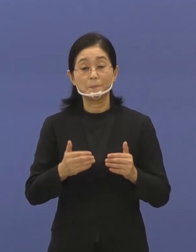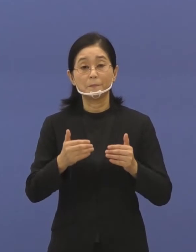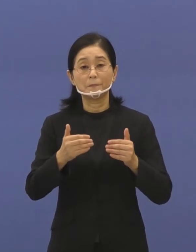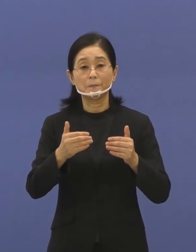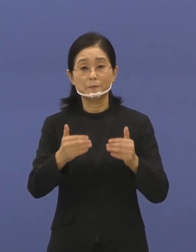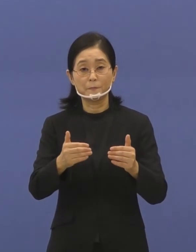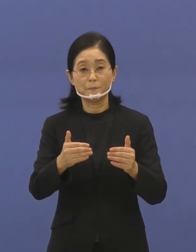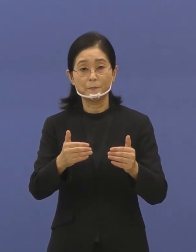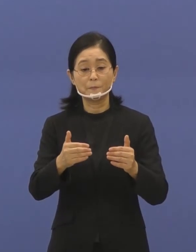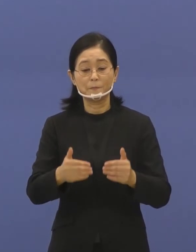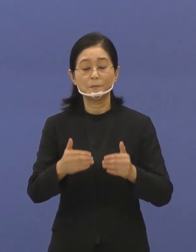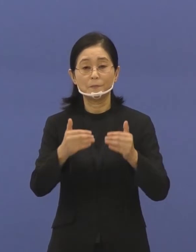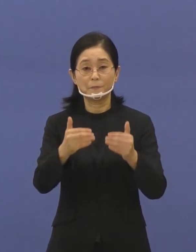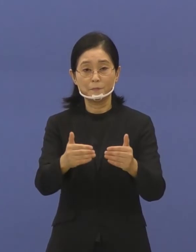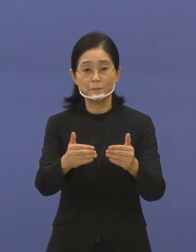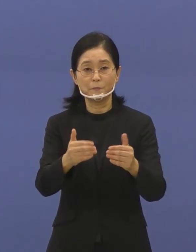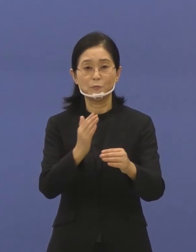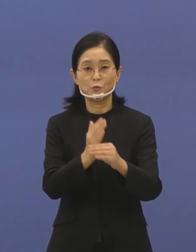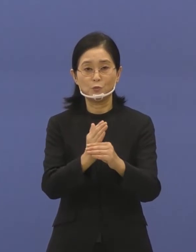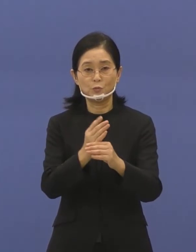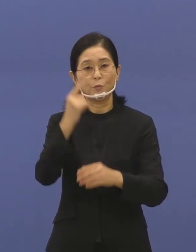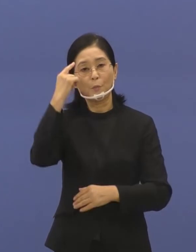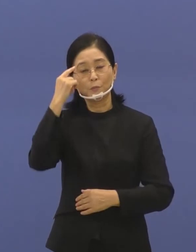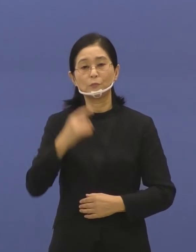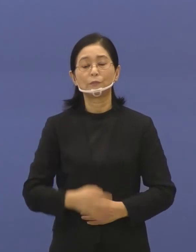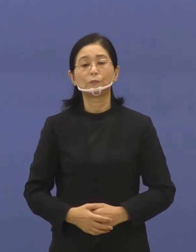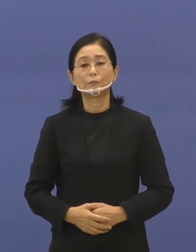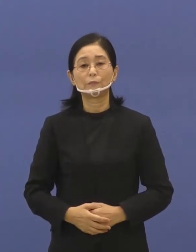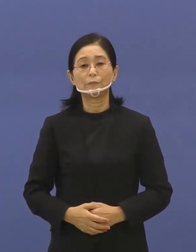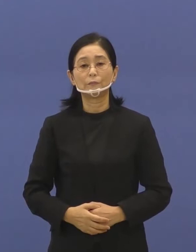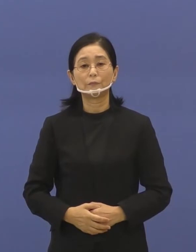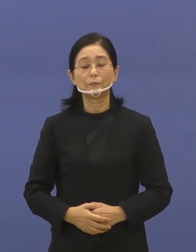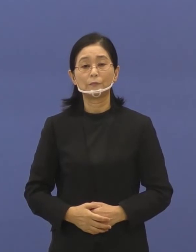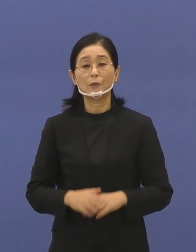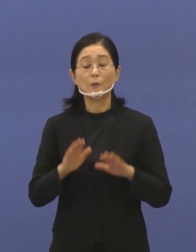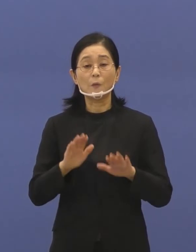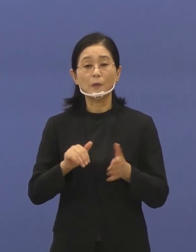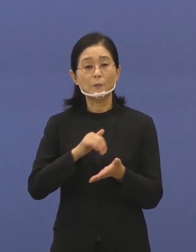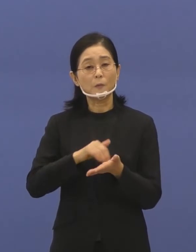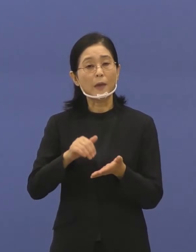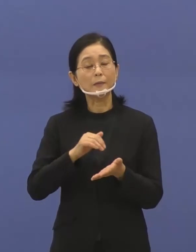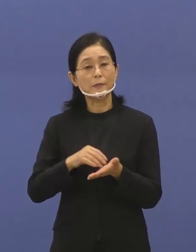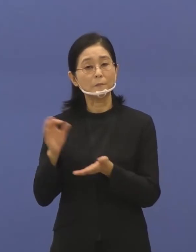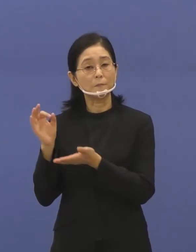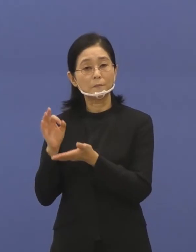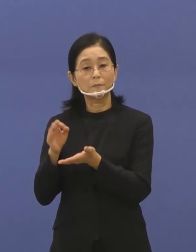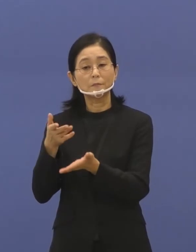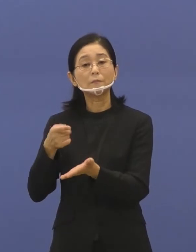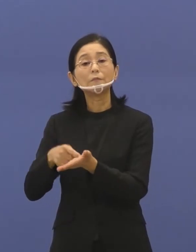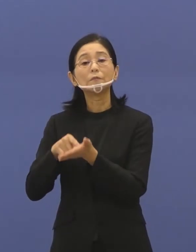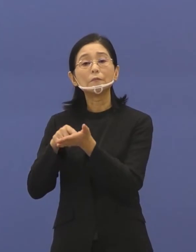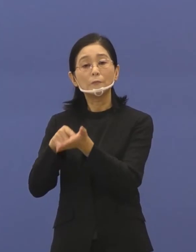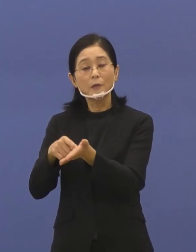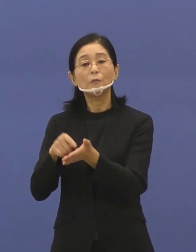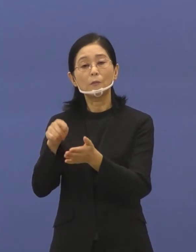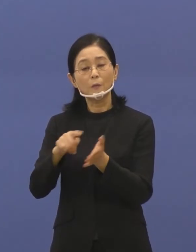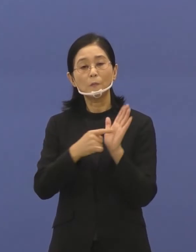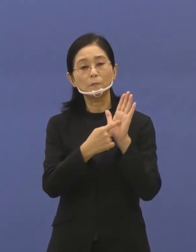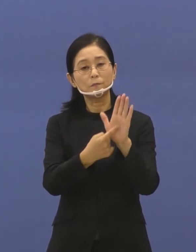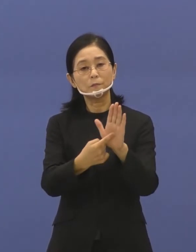し続けているなと感じるところでありまして、今回の概算要求はそれを象徴していると思います。